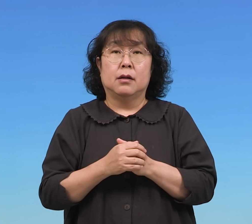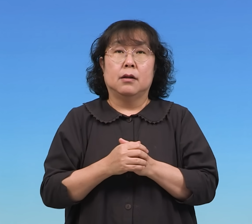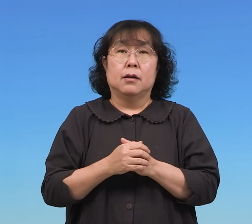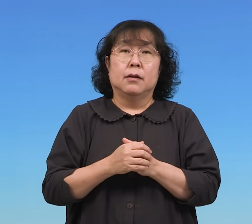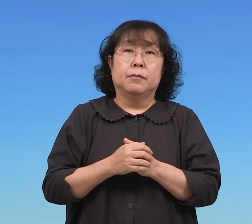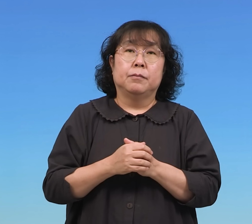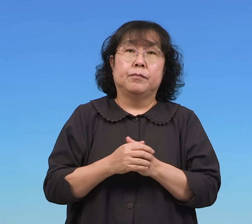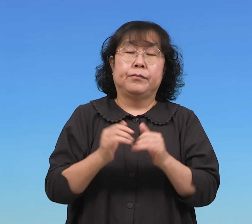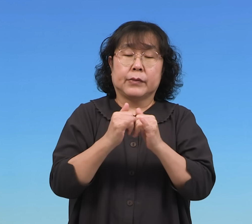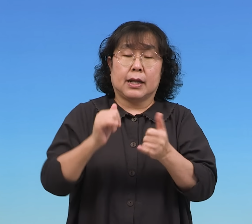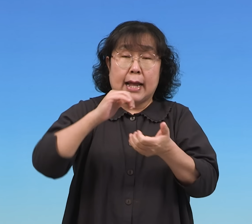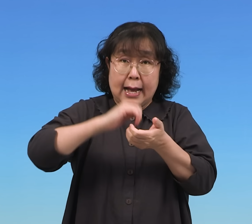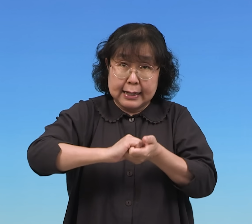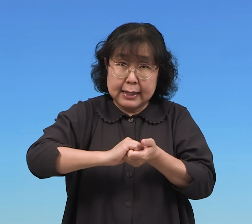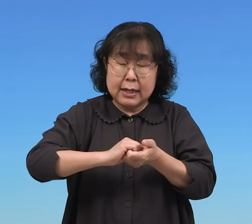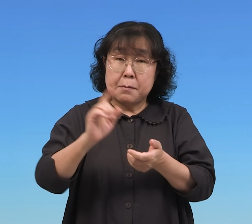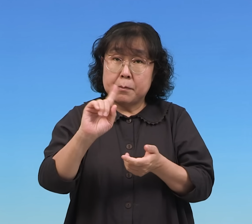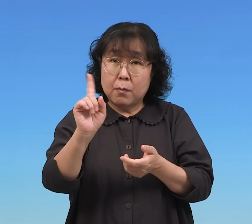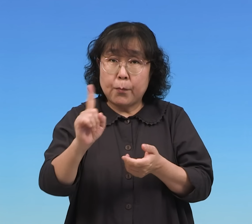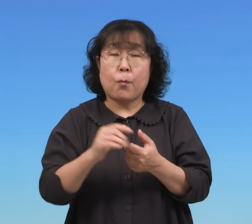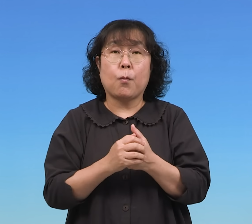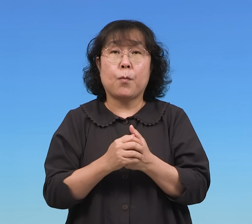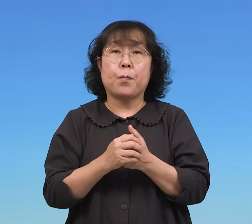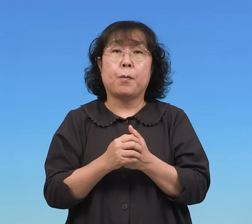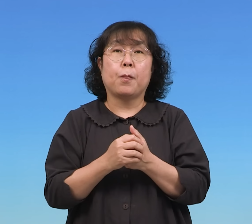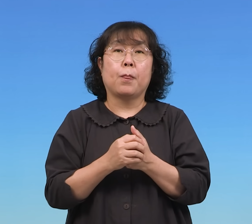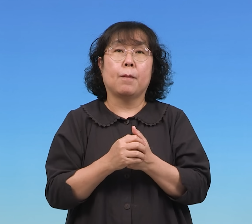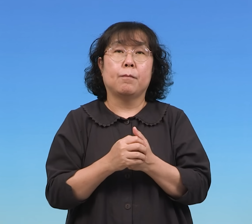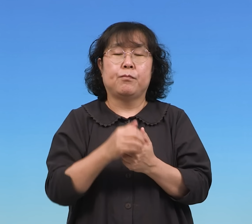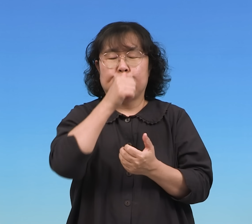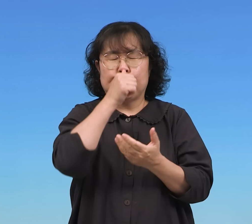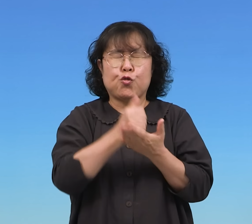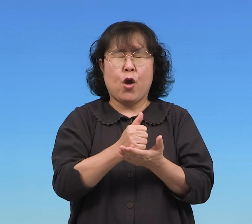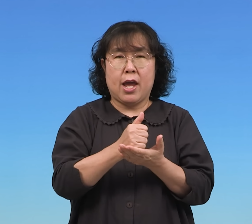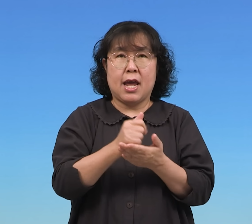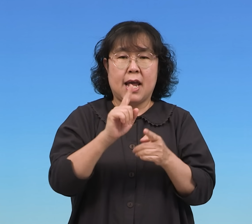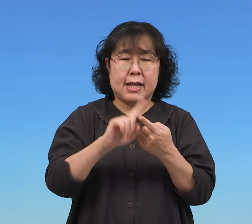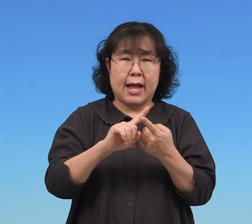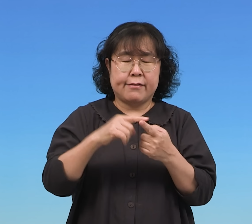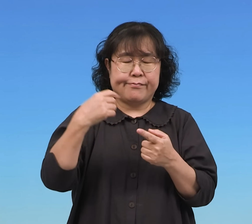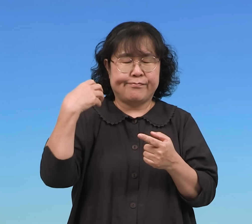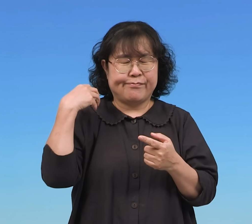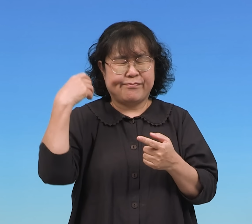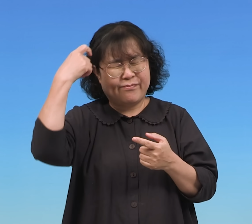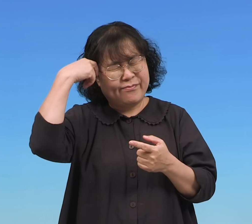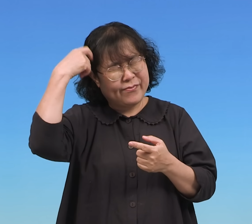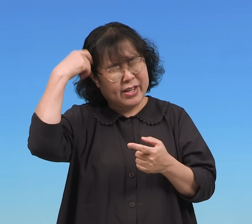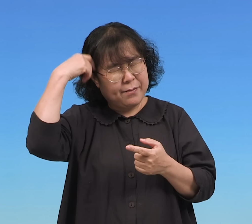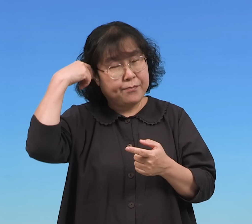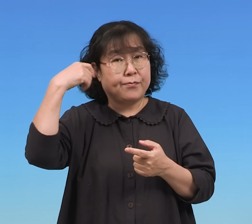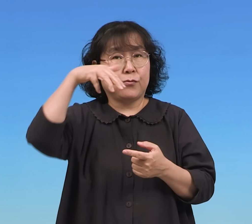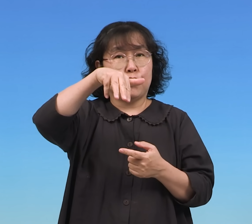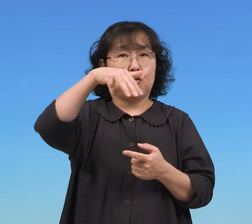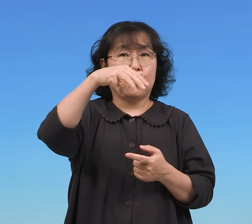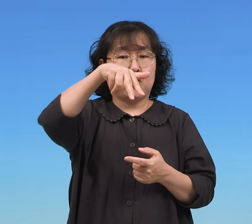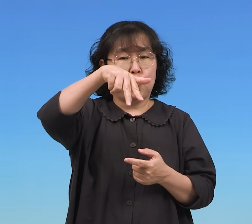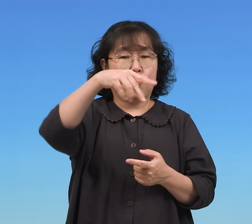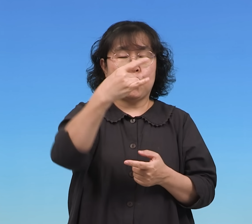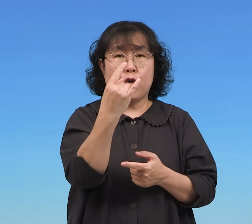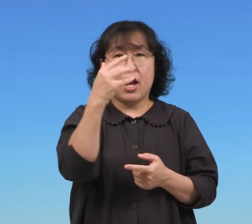야스푸스가 주장하는 그 한계 상황이 뭐냐니까 인간이 가진 죄책감이에요. 이것도 당연한 거